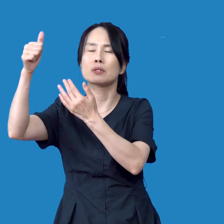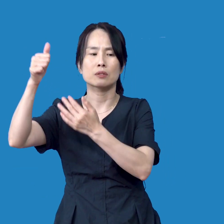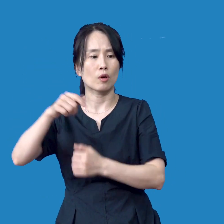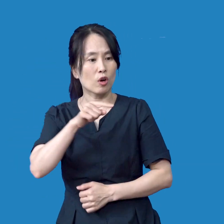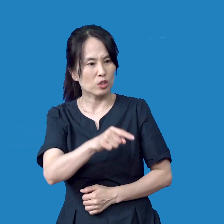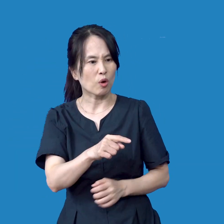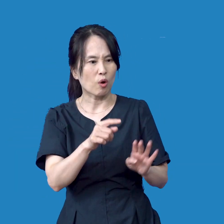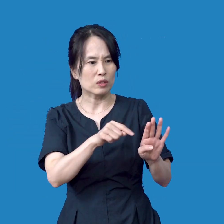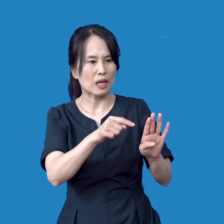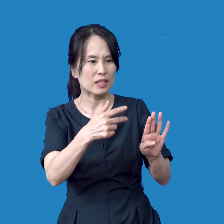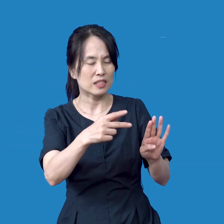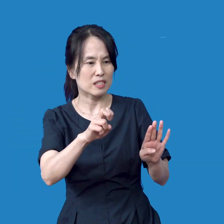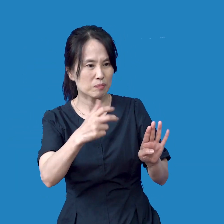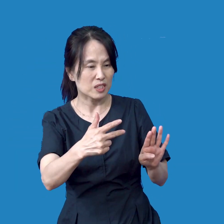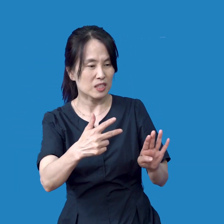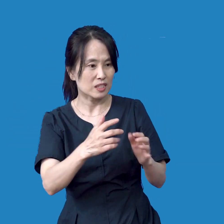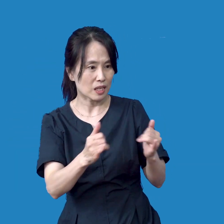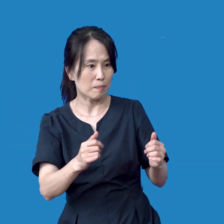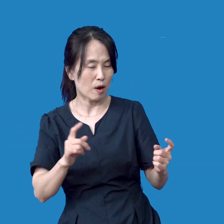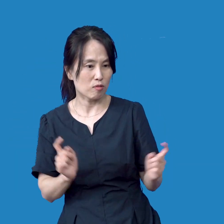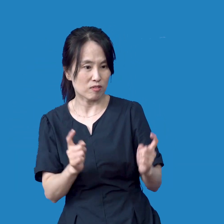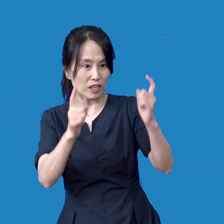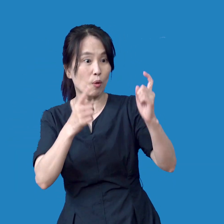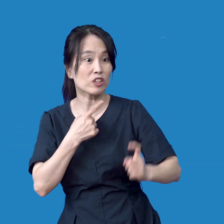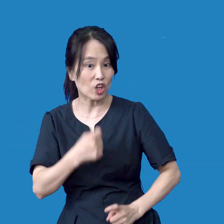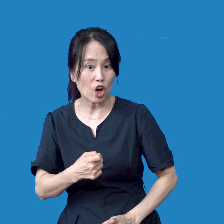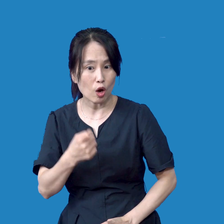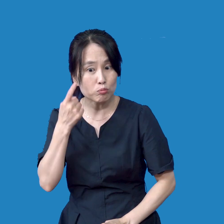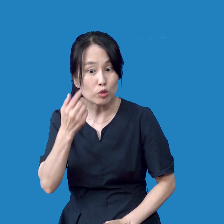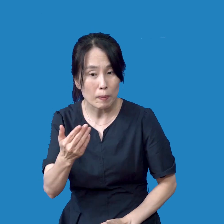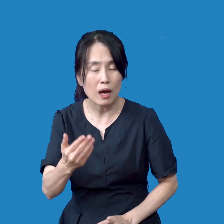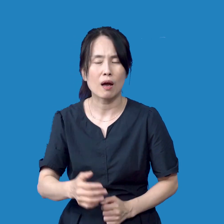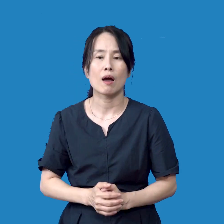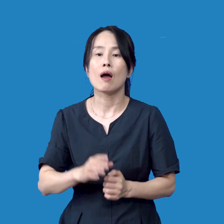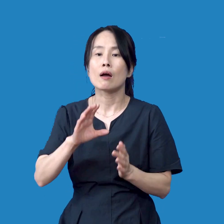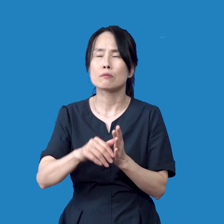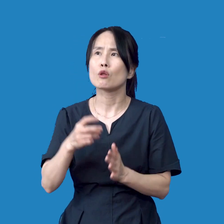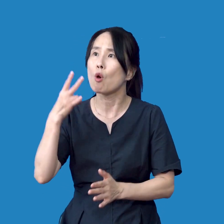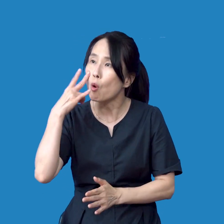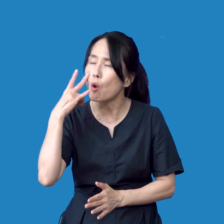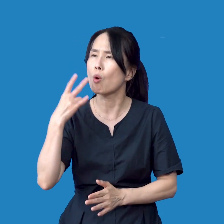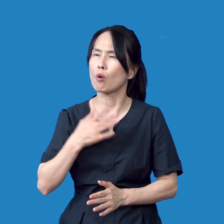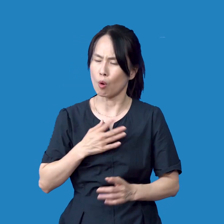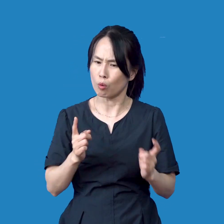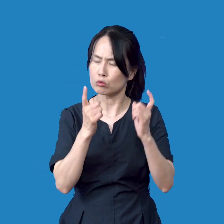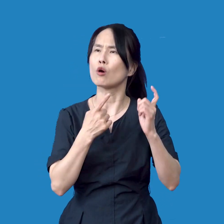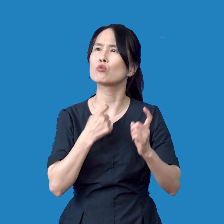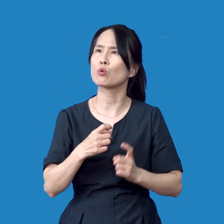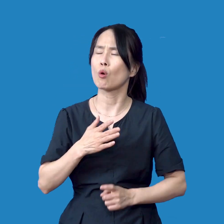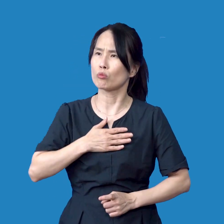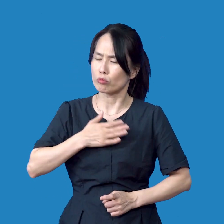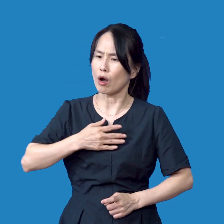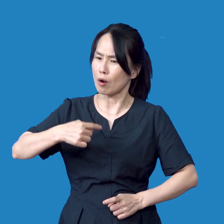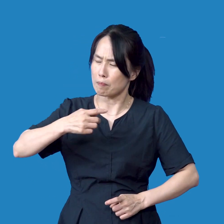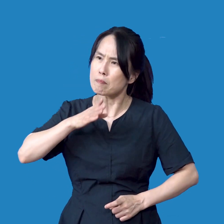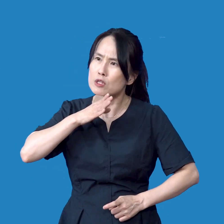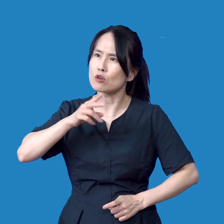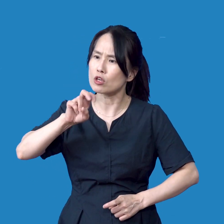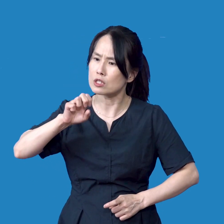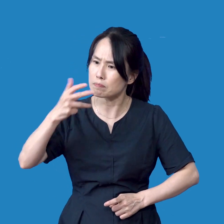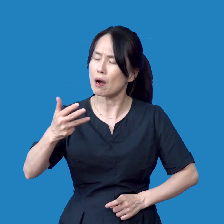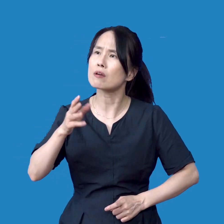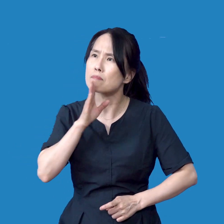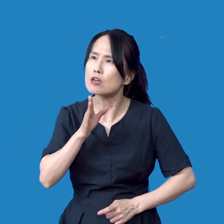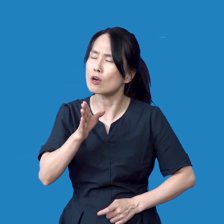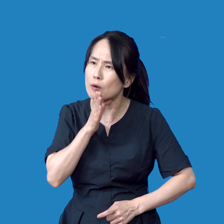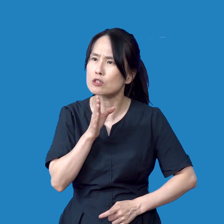47 27이라는 사람과 싸웠느냐 물으실 것입니다. 그때 예 하나님 싸웠습니다. 28이 맞잖아요. 그게